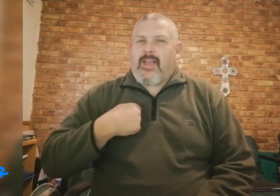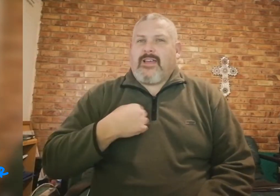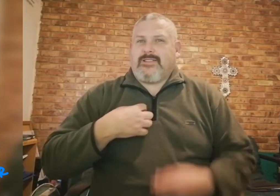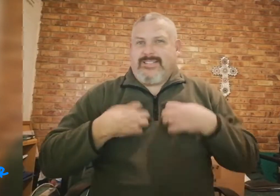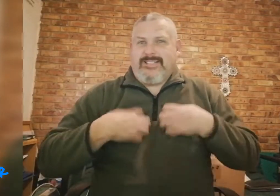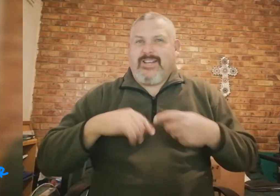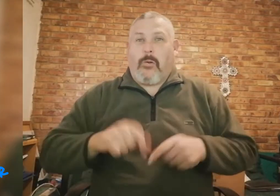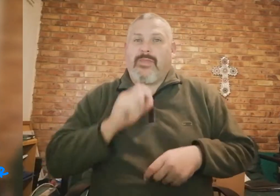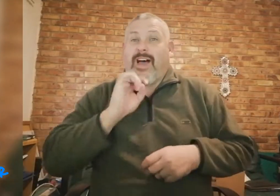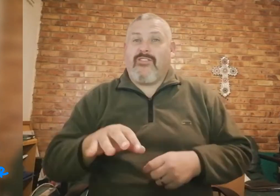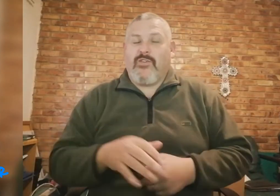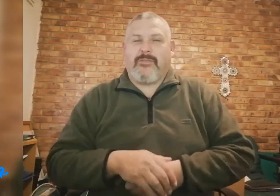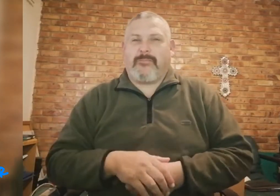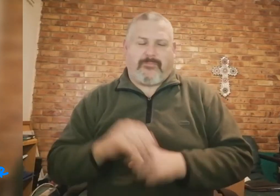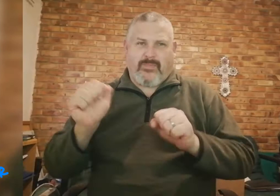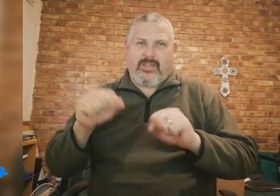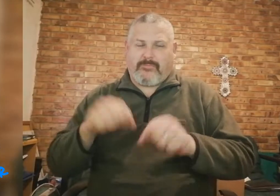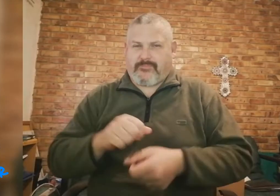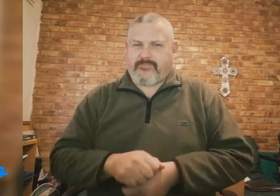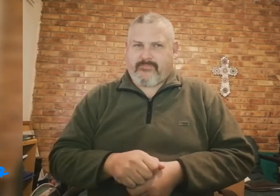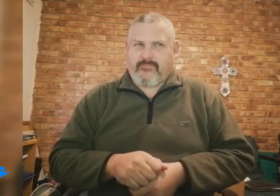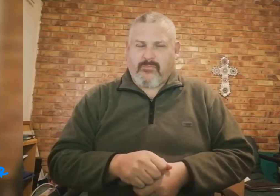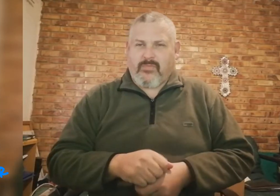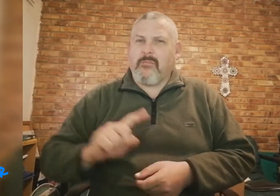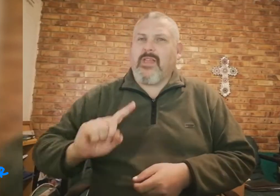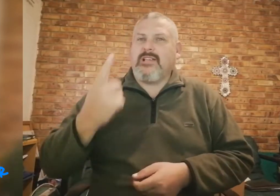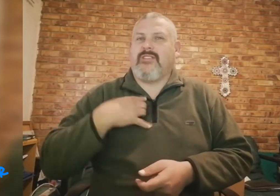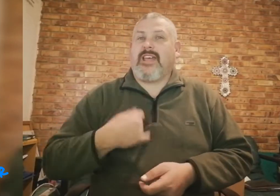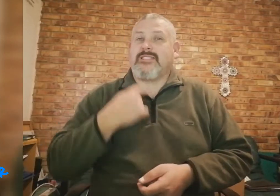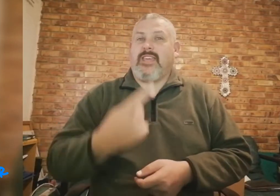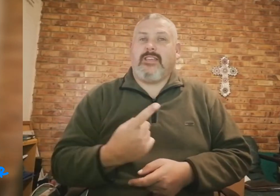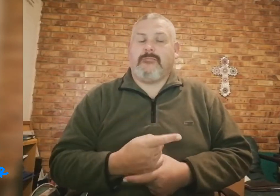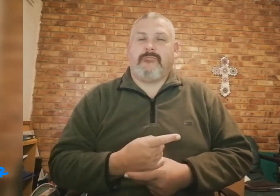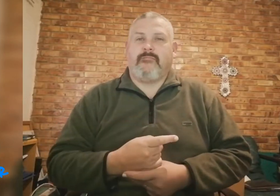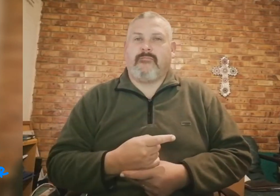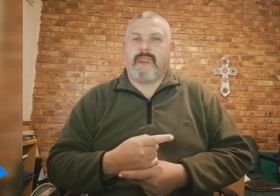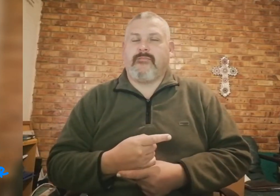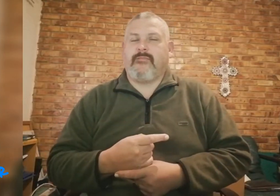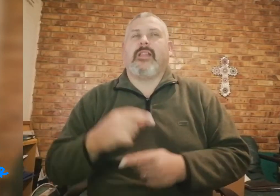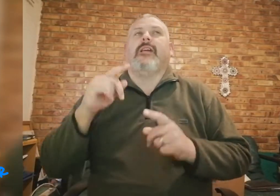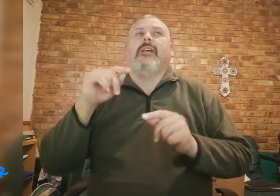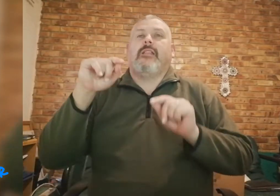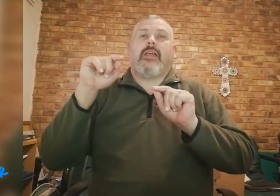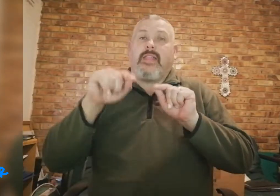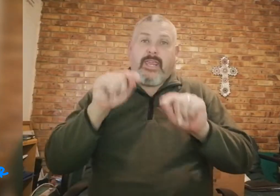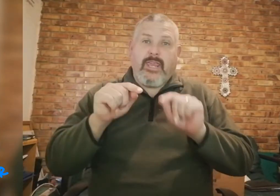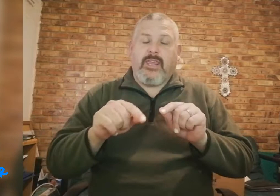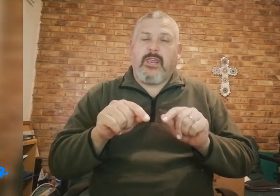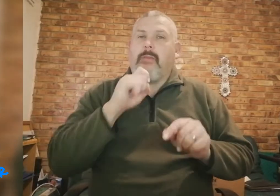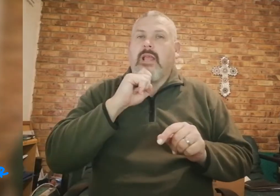Ik is om te antwoorden. Ja. Maar eerst wil ik zeggen dat die